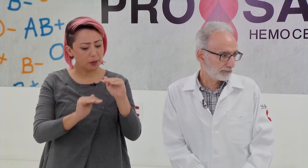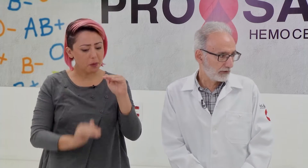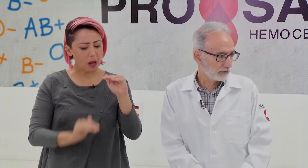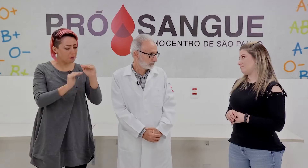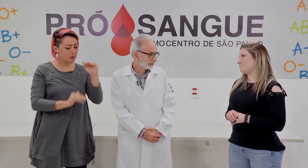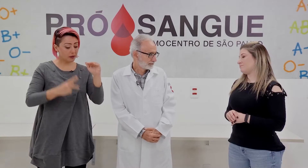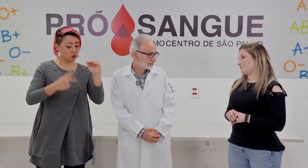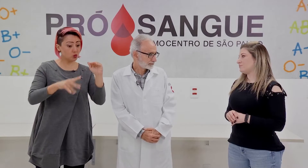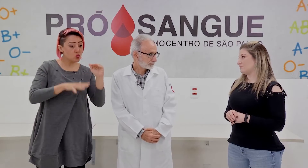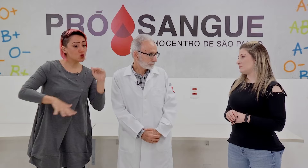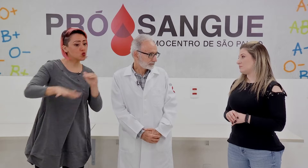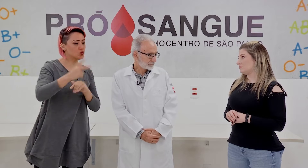Paulo.